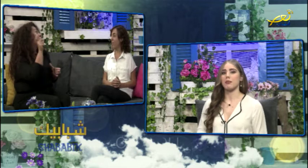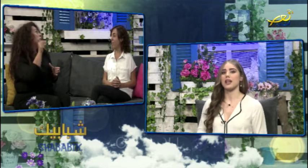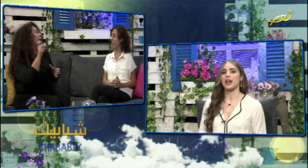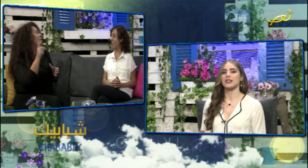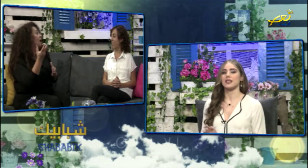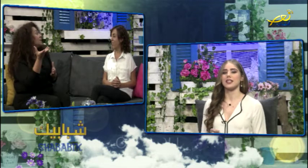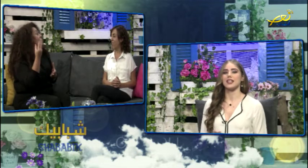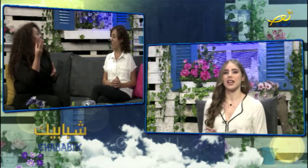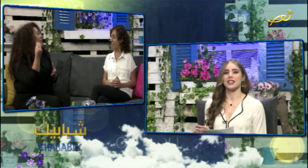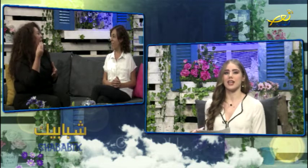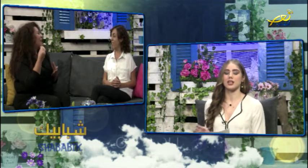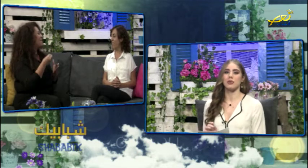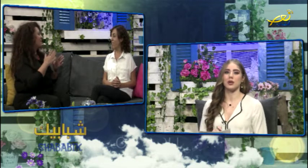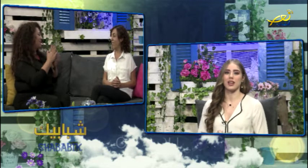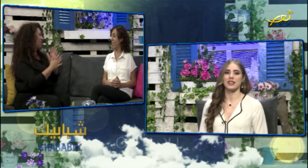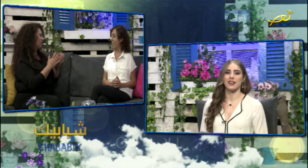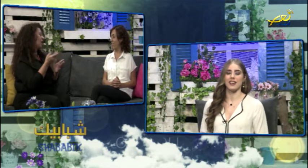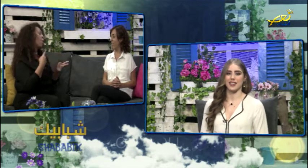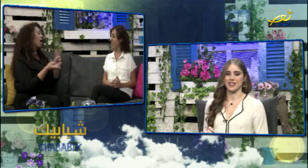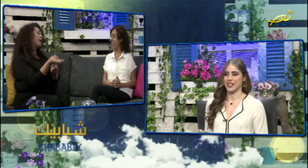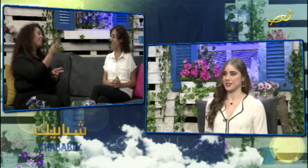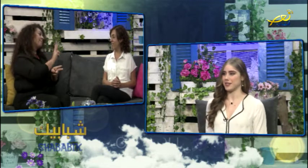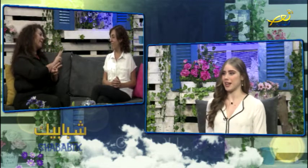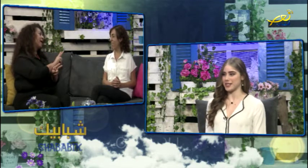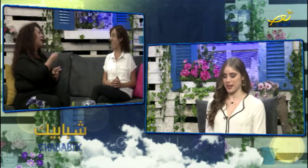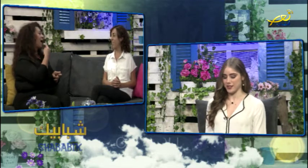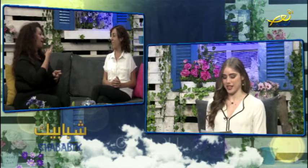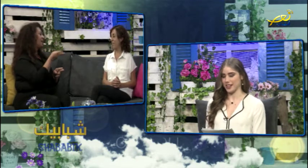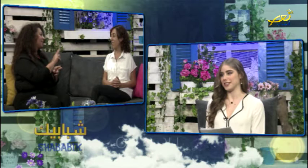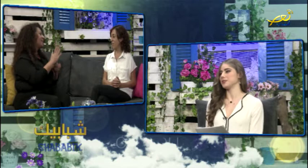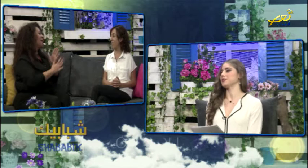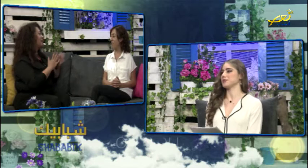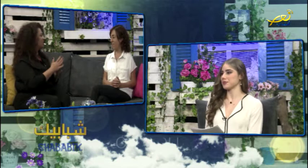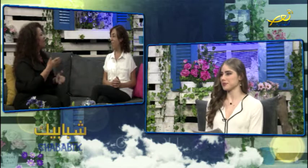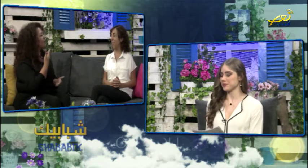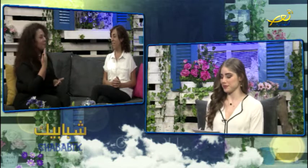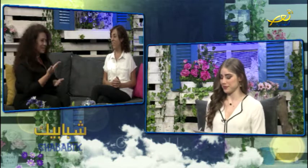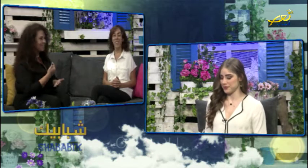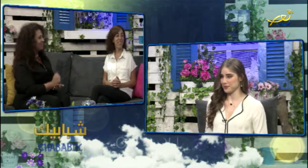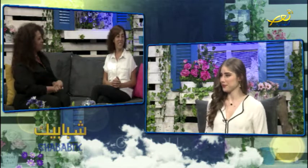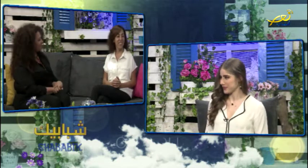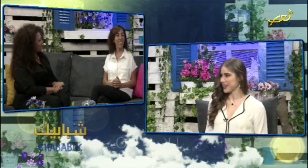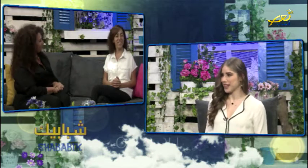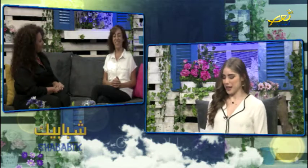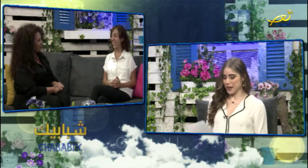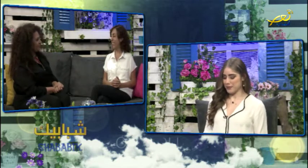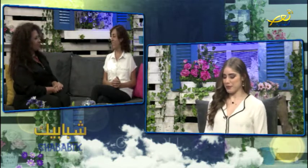وكمان لحتى تقدر تترجم لغتنا لنسرين. أهلا وسهلا فيك ندى. مرسي.